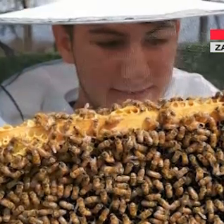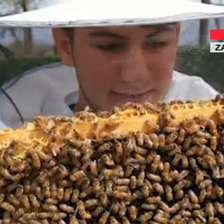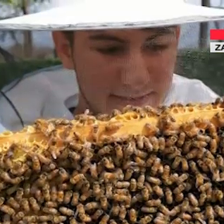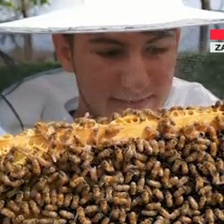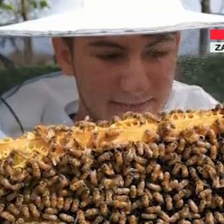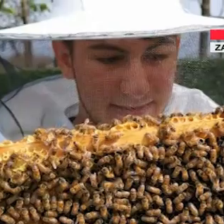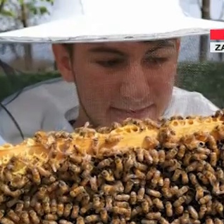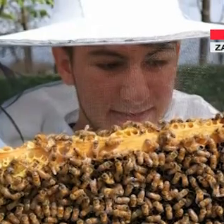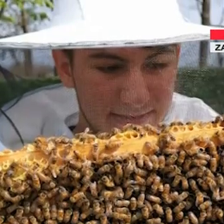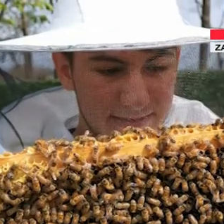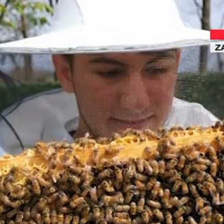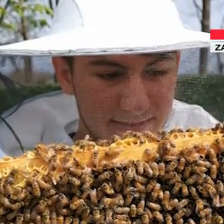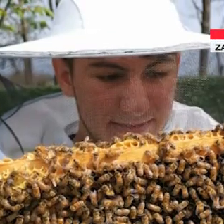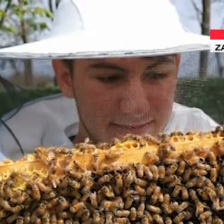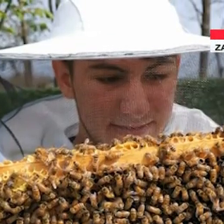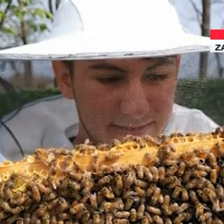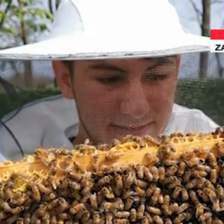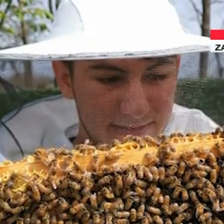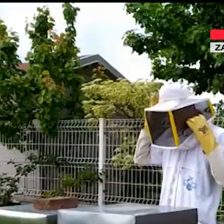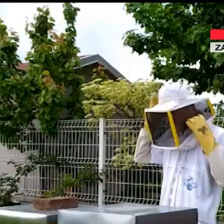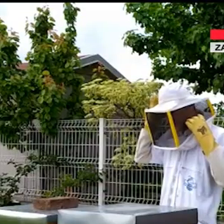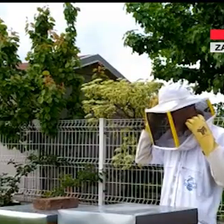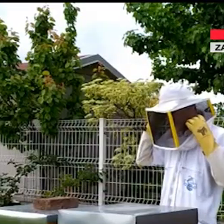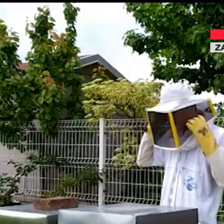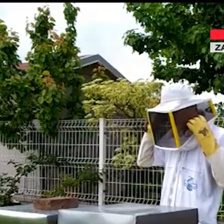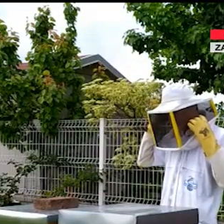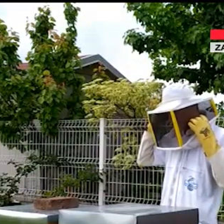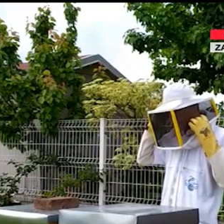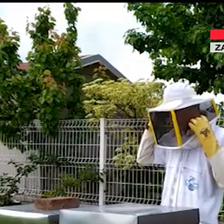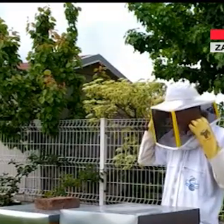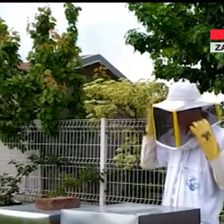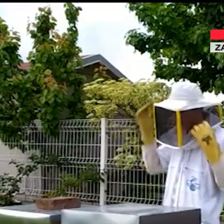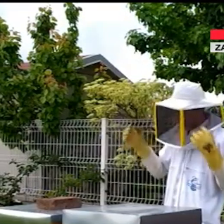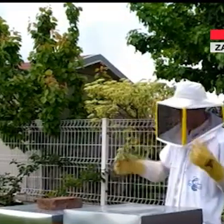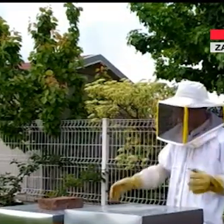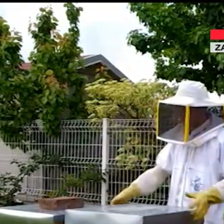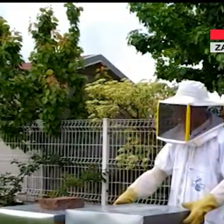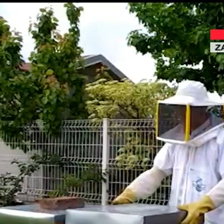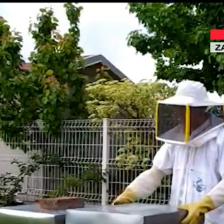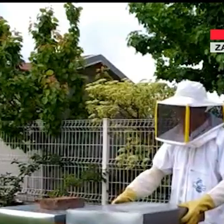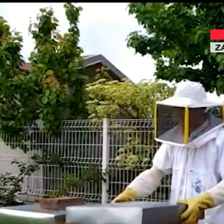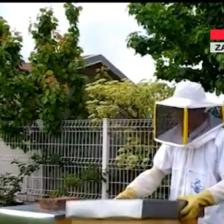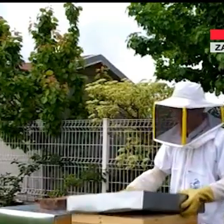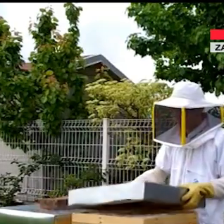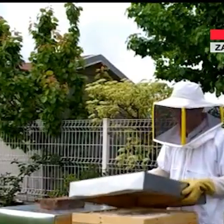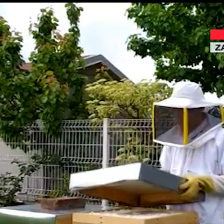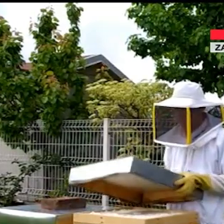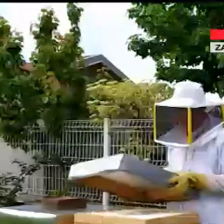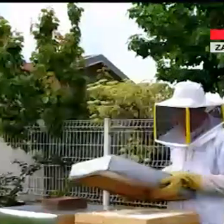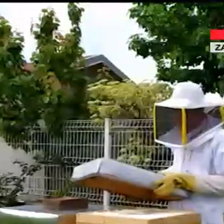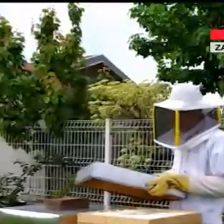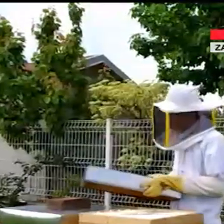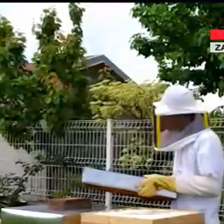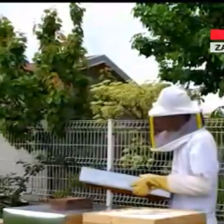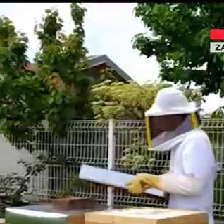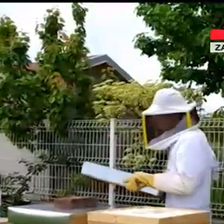per aiutare questa nostra povera terra? Non mollare, giovane apicoltore, il tuo contributo per la salvaguardia dell'ape